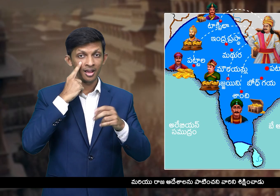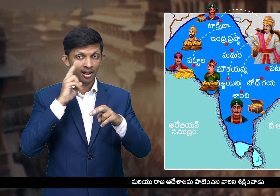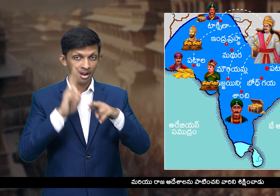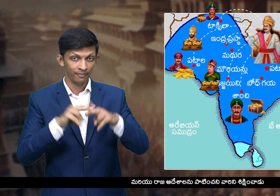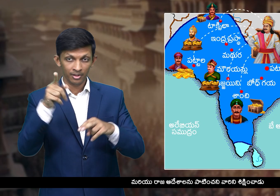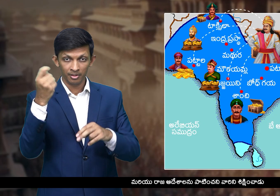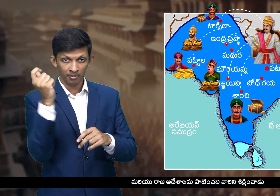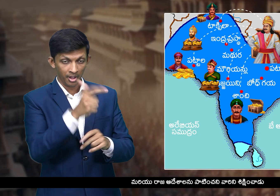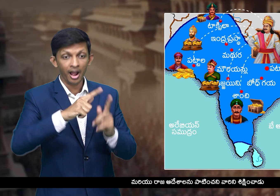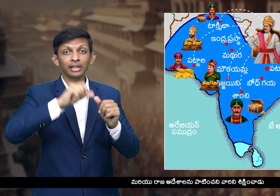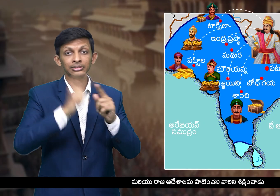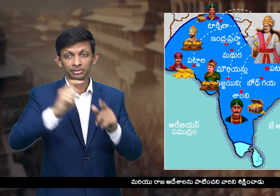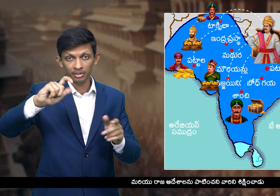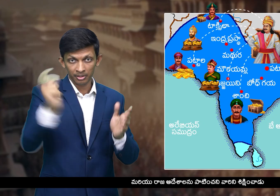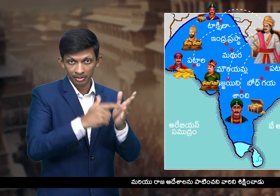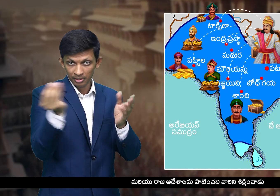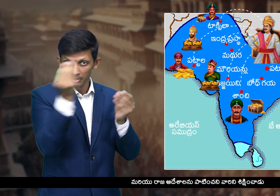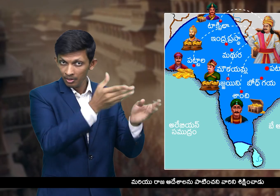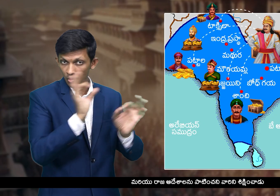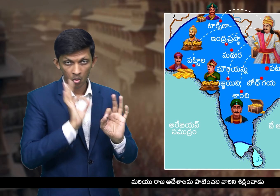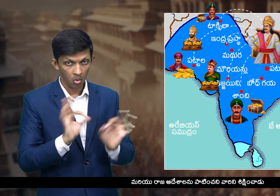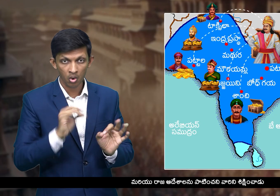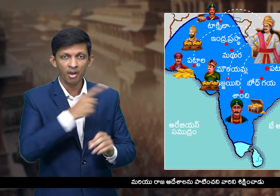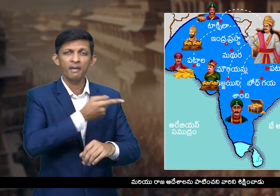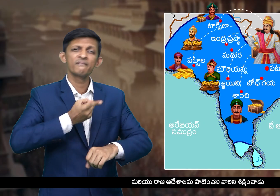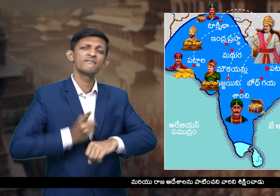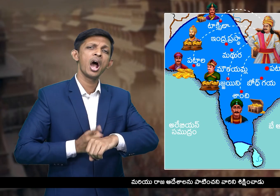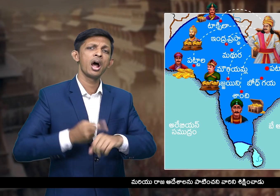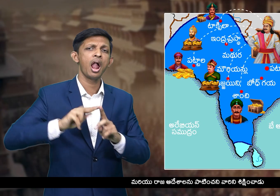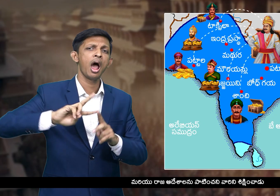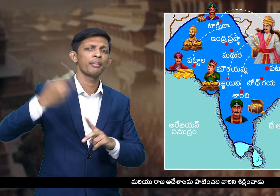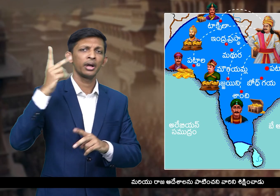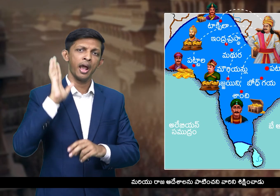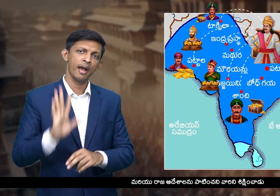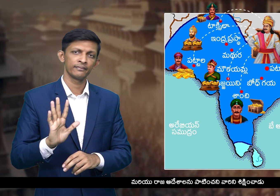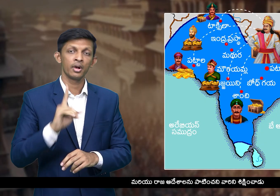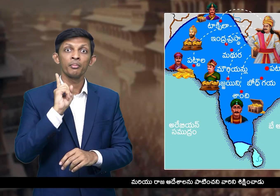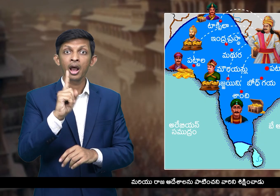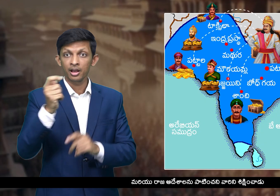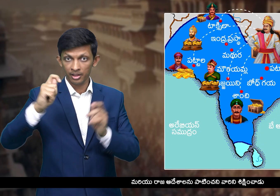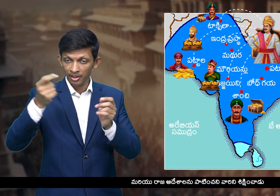మరియు రాజ ఆదేశాలను పాటించని వారిని శిక్షించాడు.